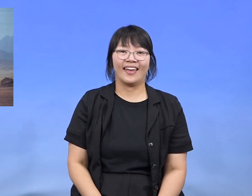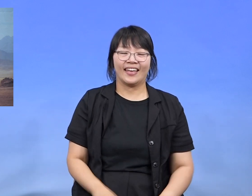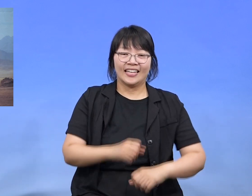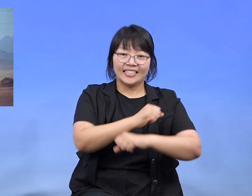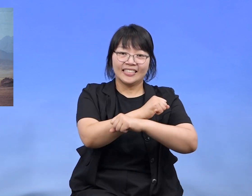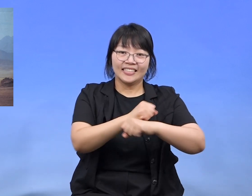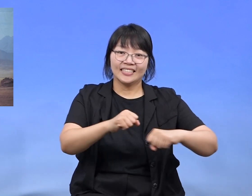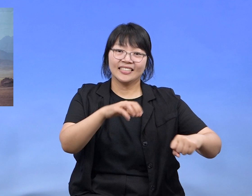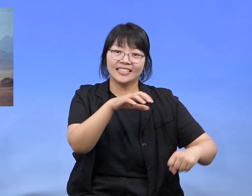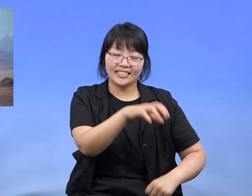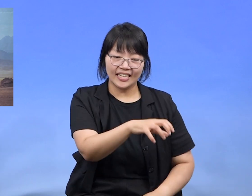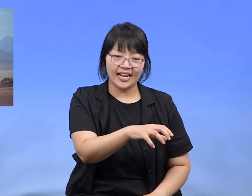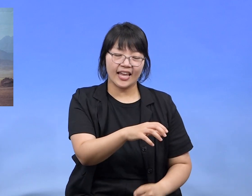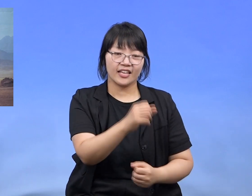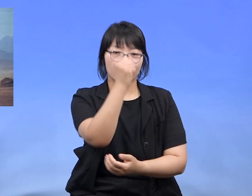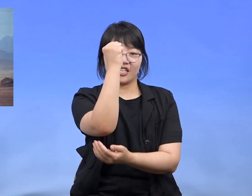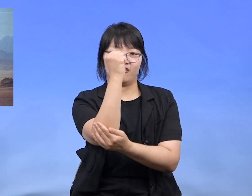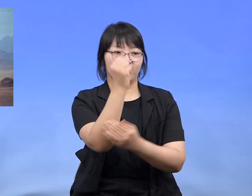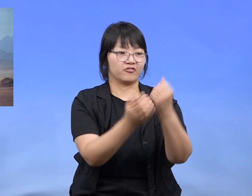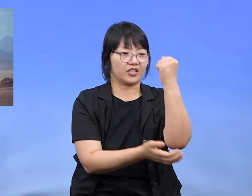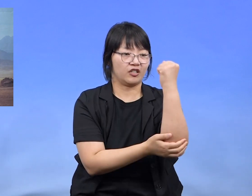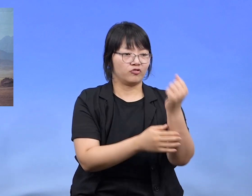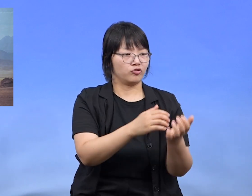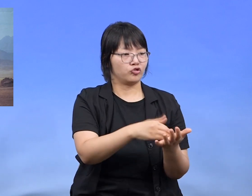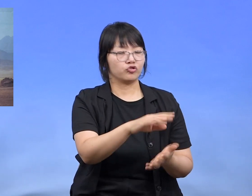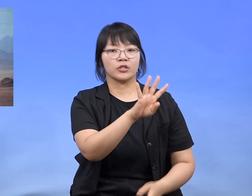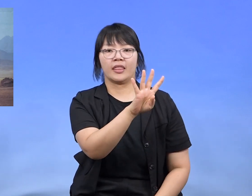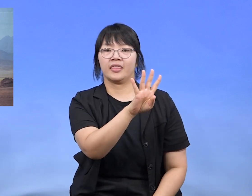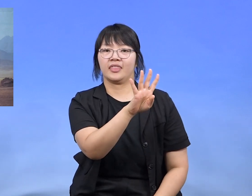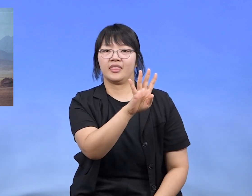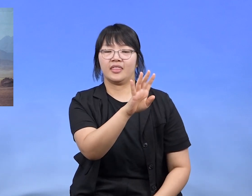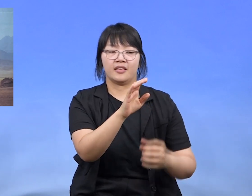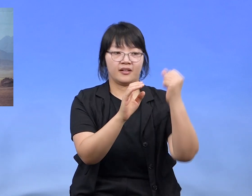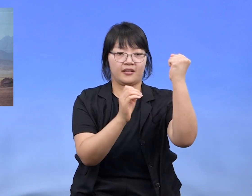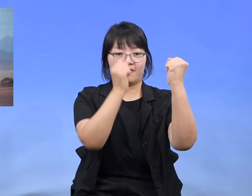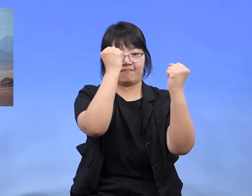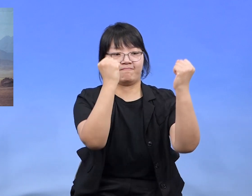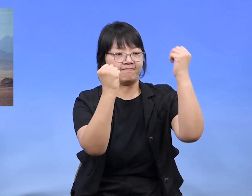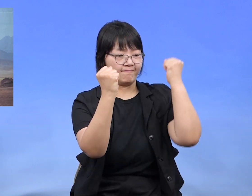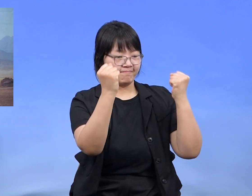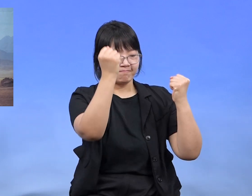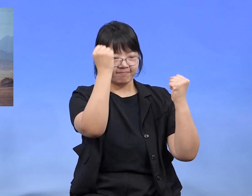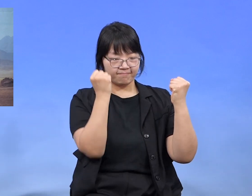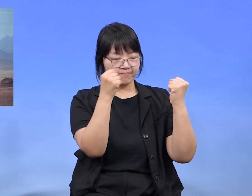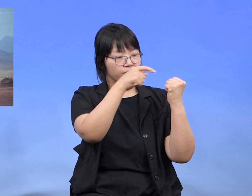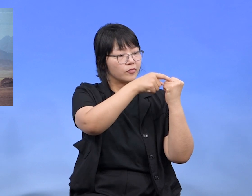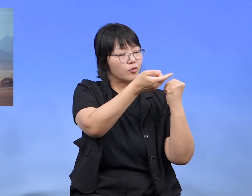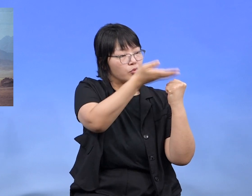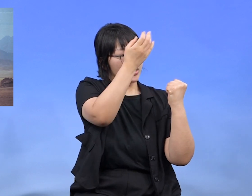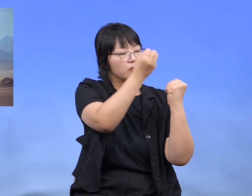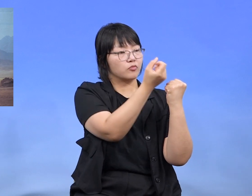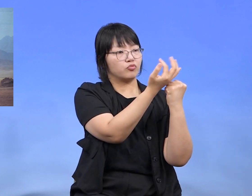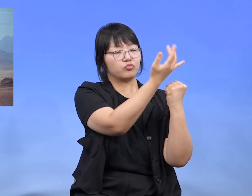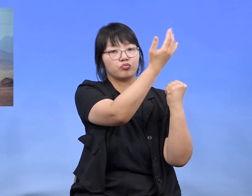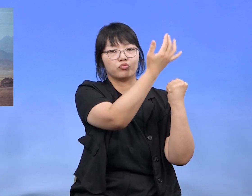중앙에 4개의 기둥이 있어요. 그 위에는 불을 밝히도록 되어 있습니다.